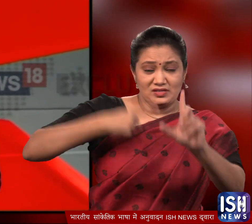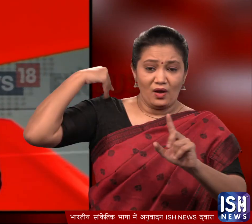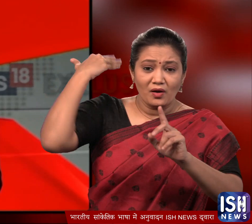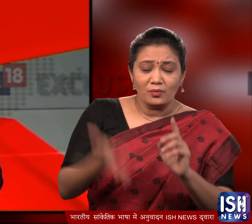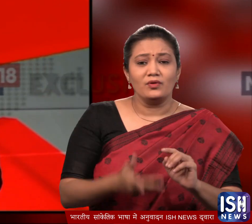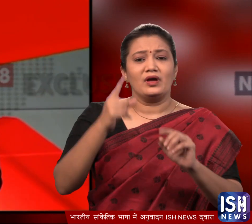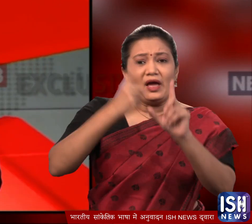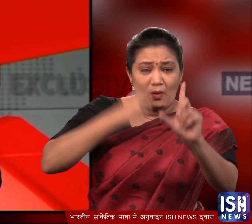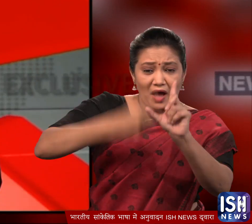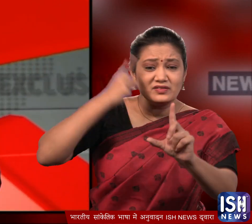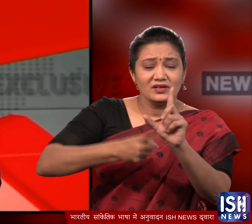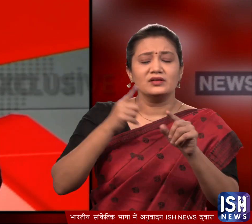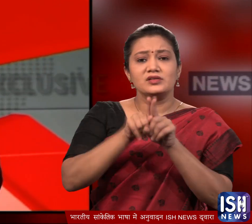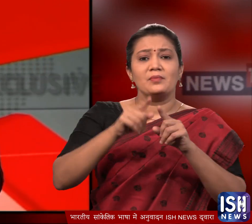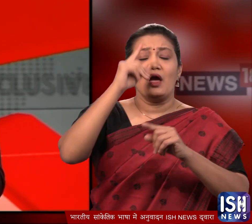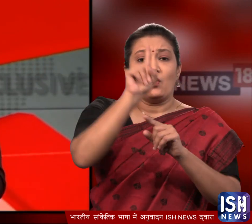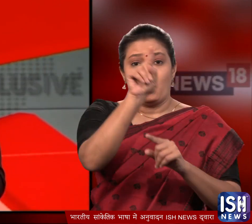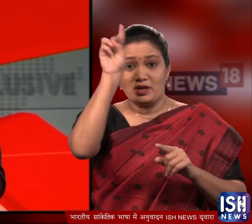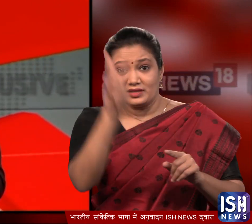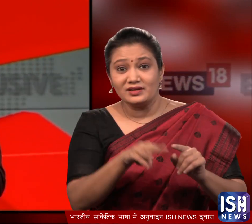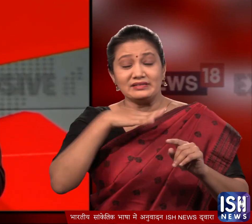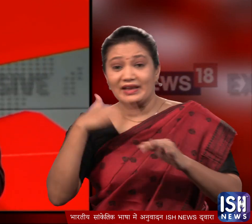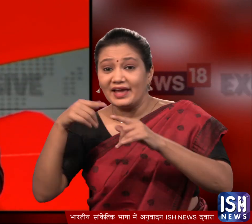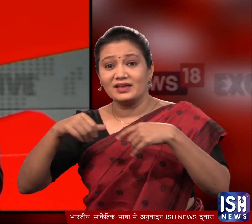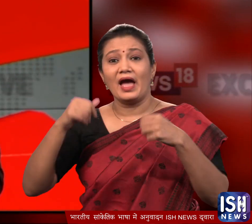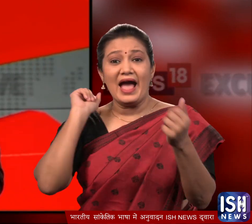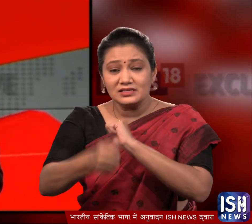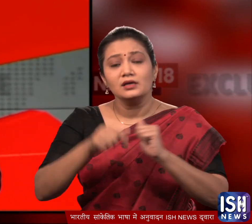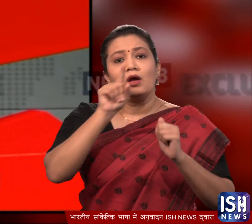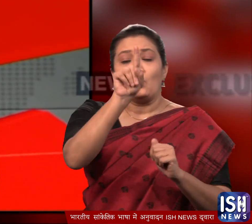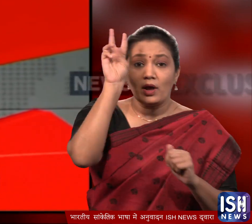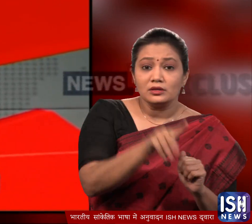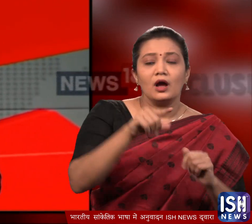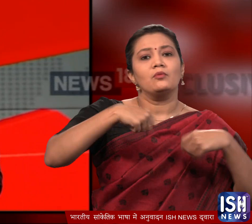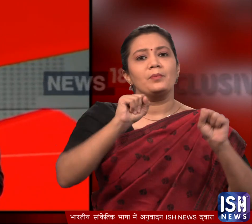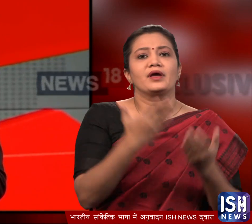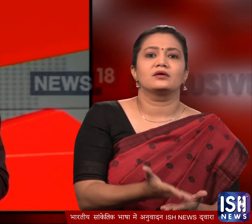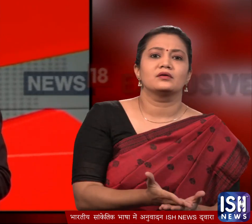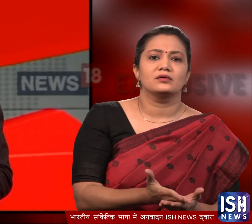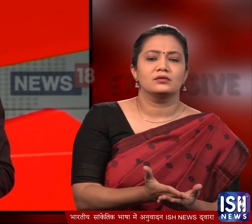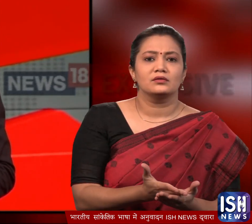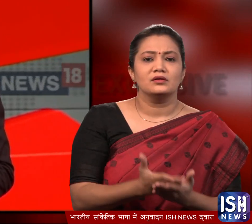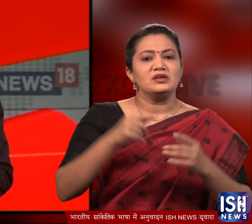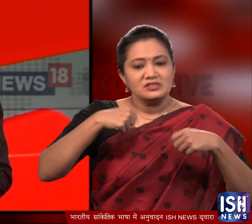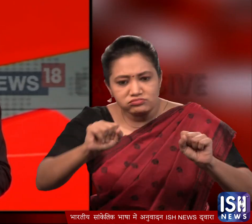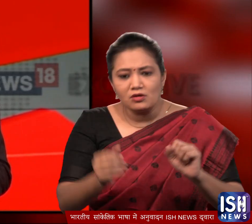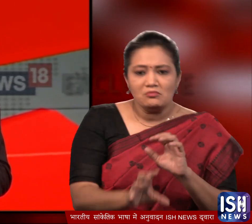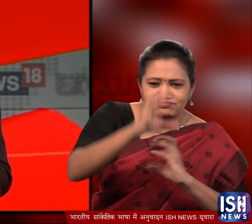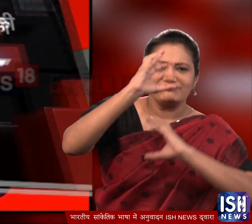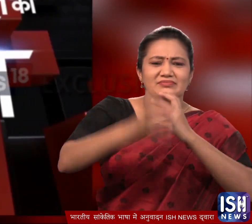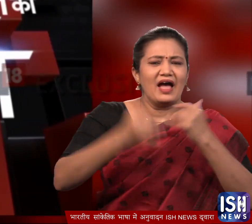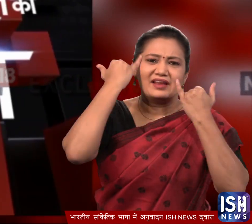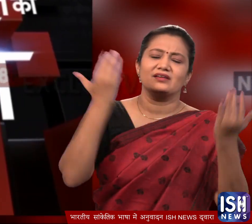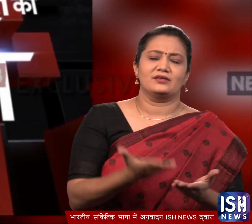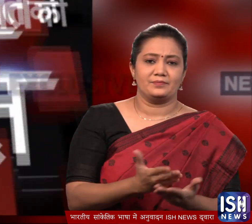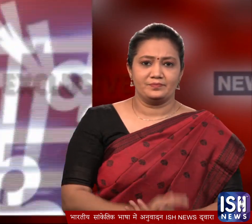साल देश में सड़क हादसों में जितनी मौतें होती हैं उनमें 1/3 से ज्यादा मौतें इन्हीं 2 पहिया गाड़ियों से होती हैं जिनको हमने स्टंट का सामान बना